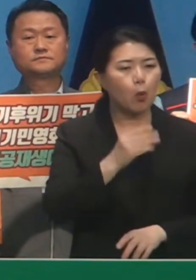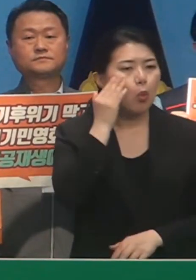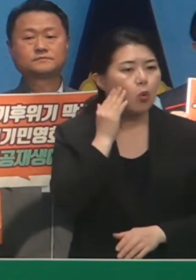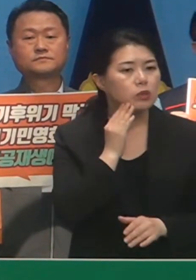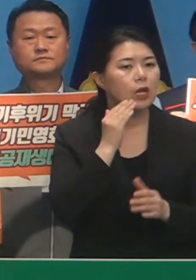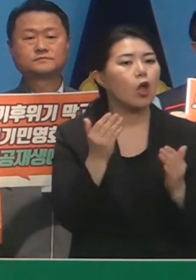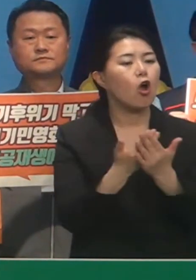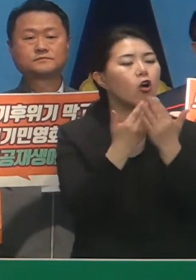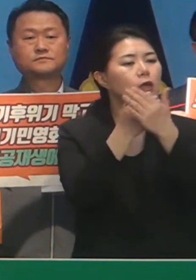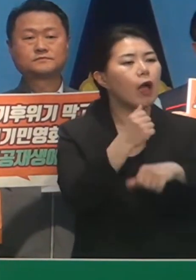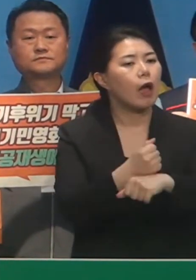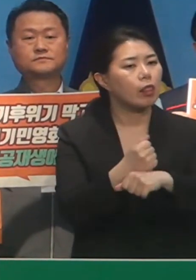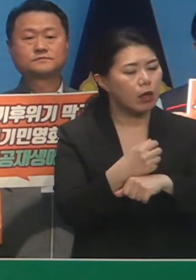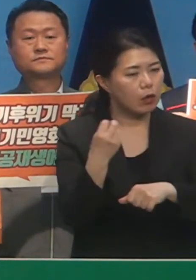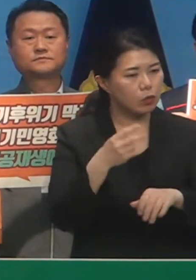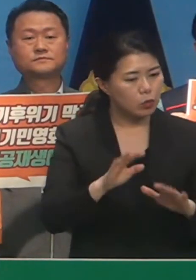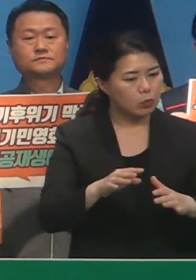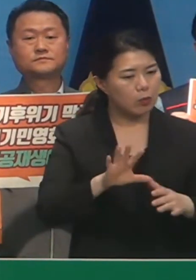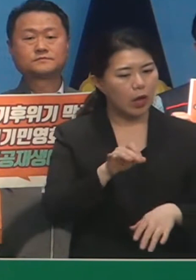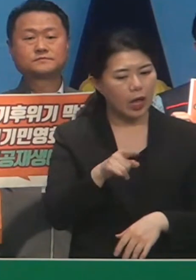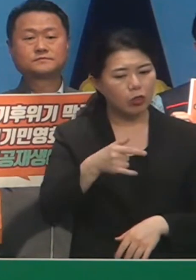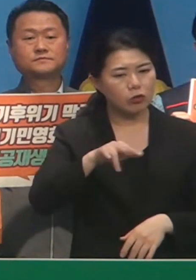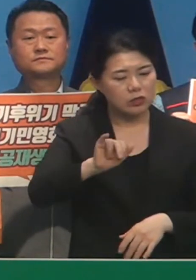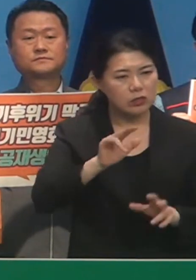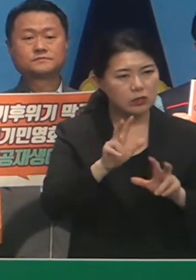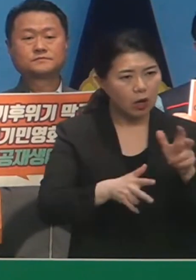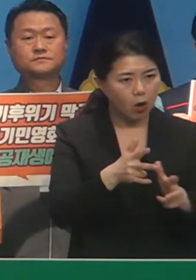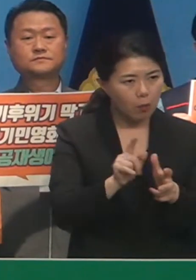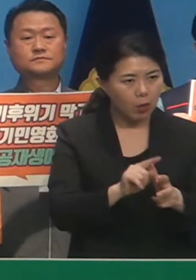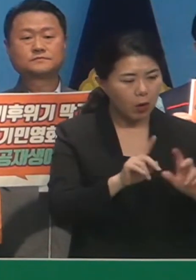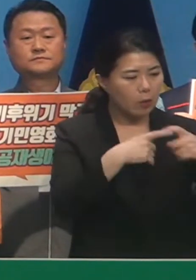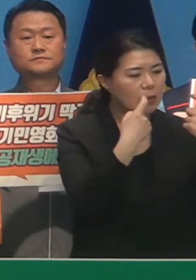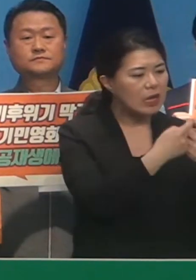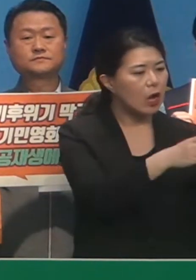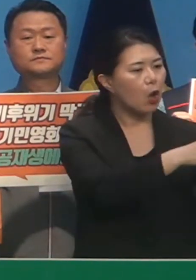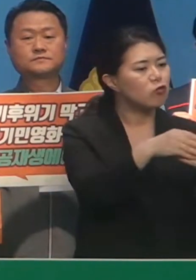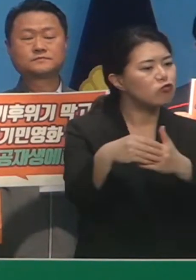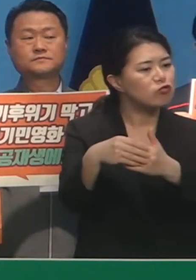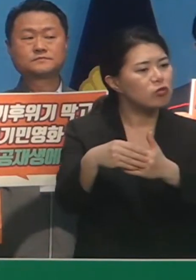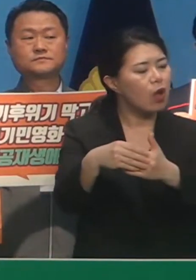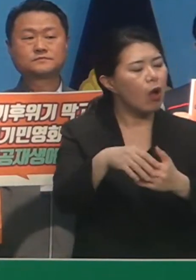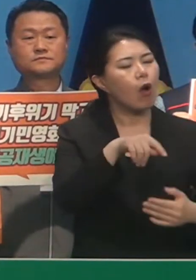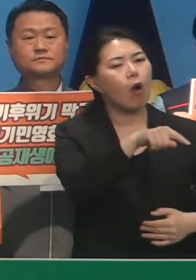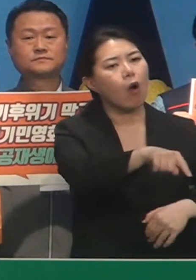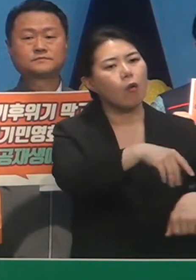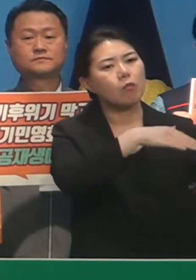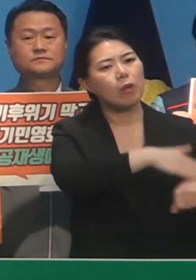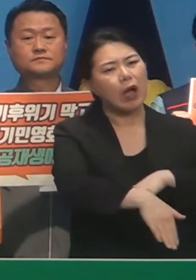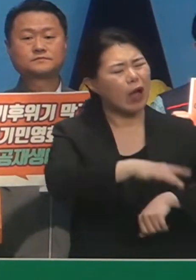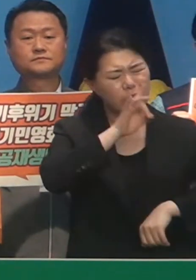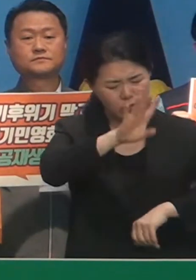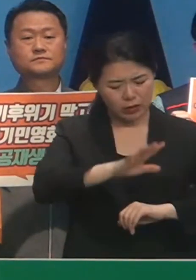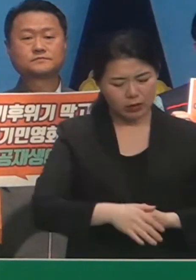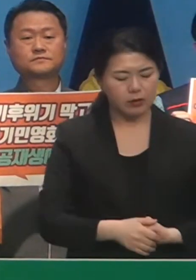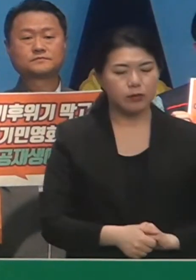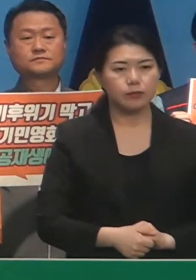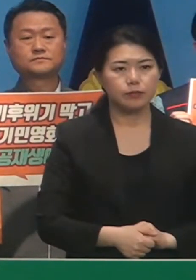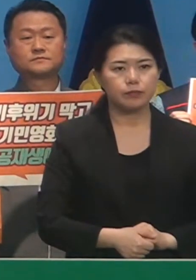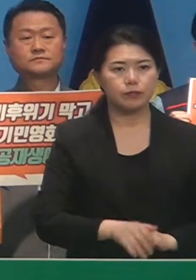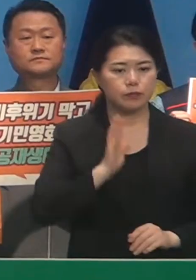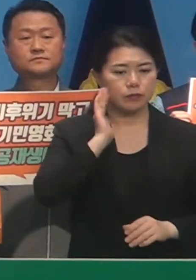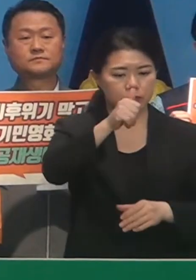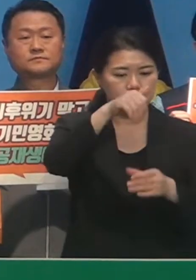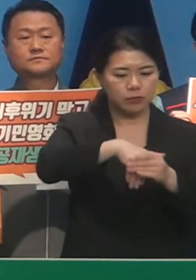포장하면서 필수 공공재인 에너지 사업을 민간이 주도하게 만드는 우를 범해서는 안 됩니다.